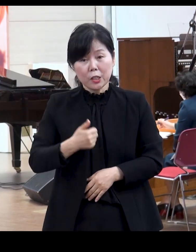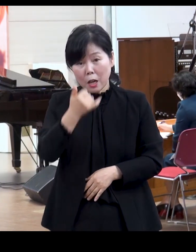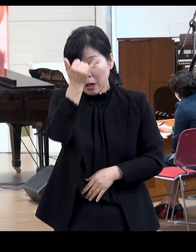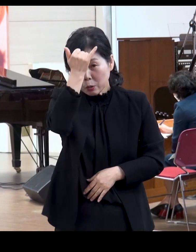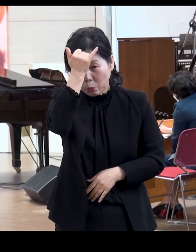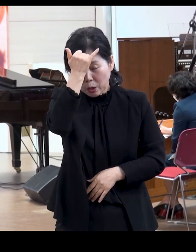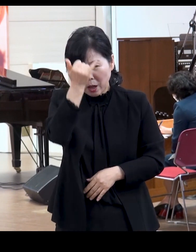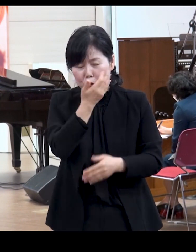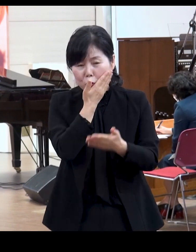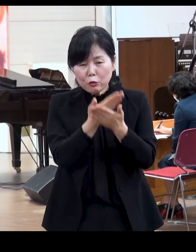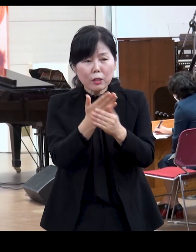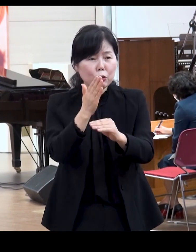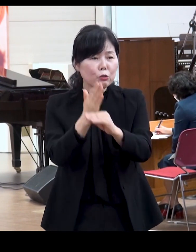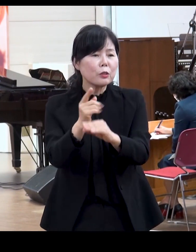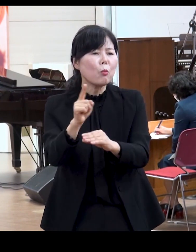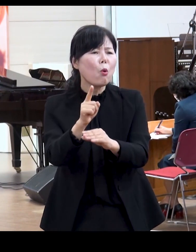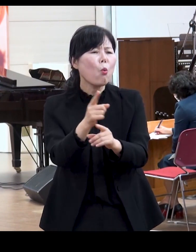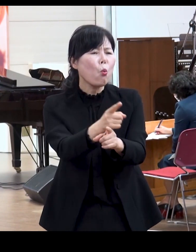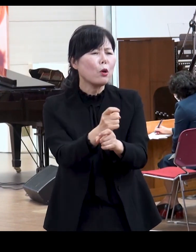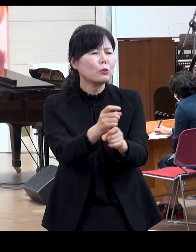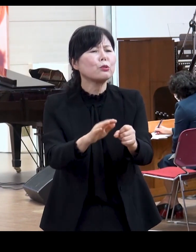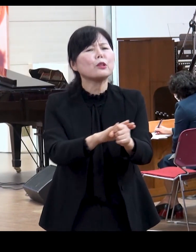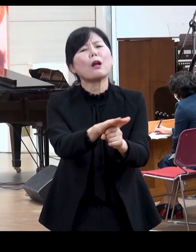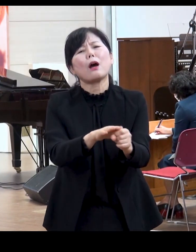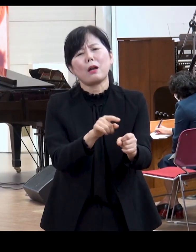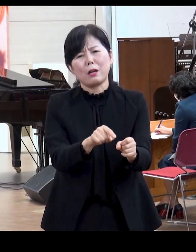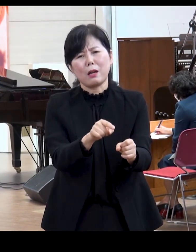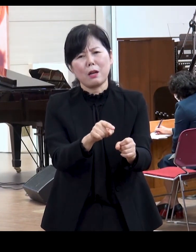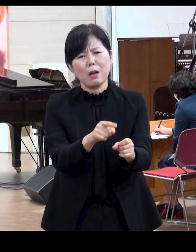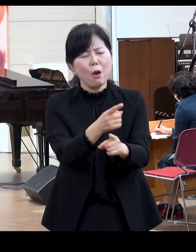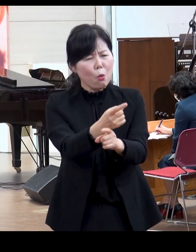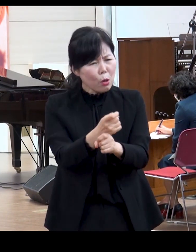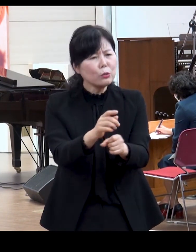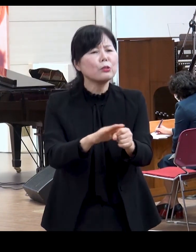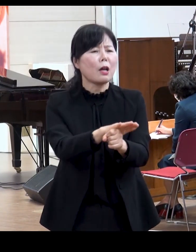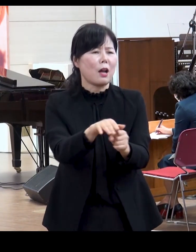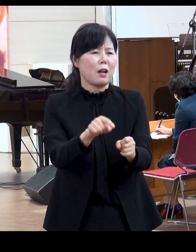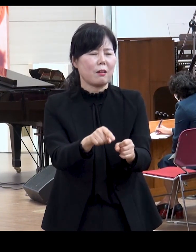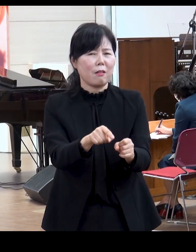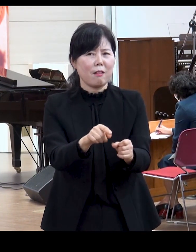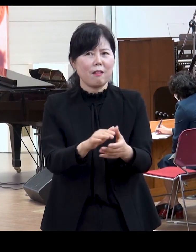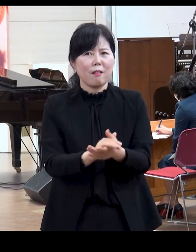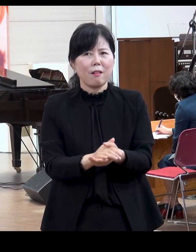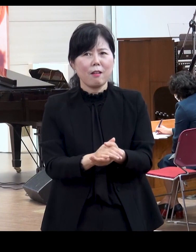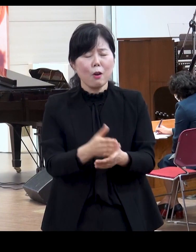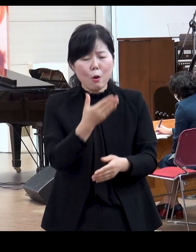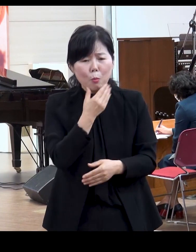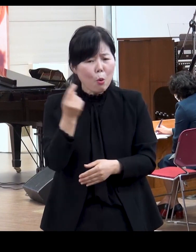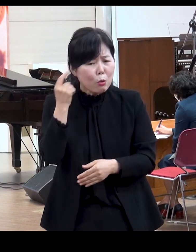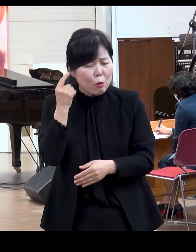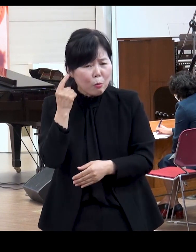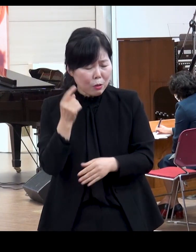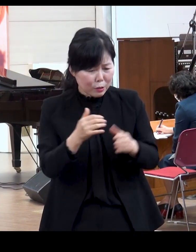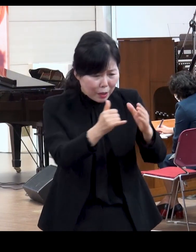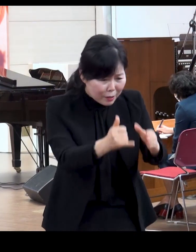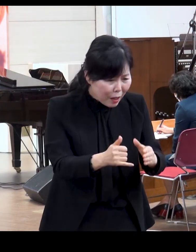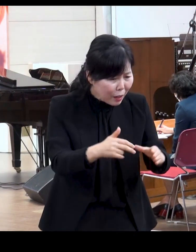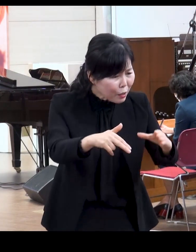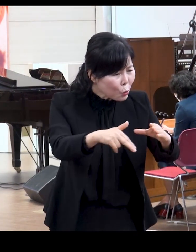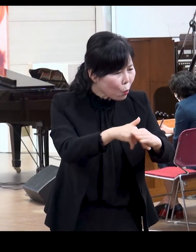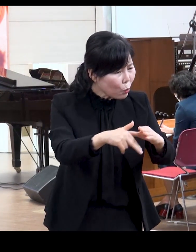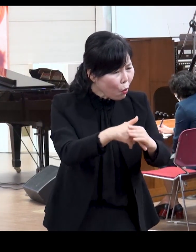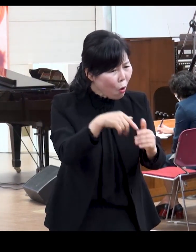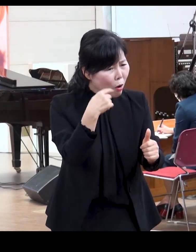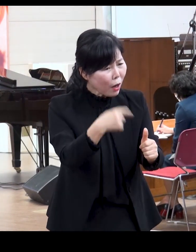뭐냐? 원수를 사랑하라는 것, 그거예요. 바로 이 점에서 우리 복음은 세상의 다른 이론과 다른 거예요.